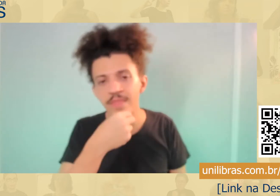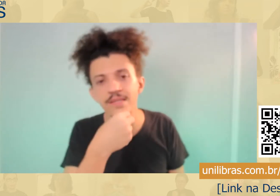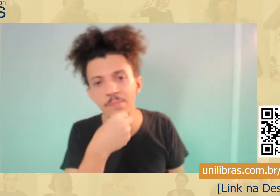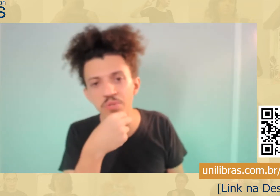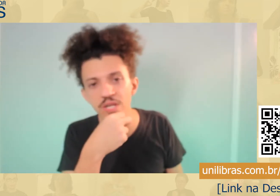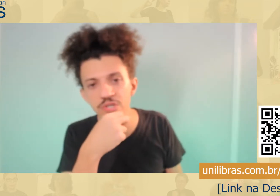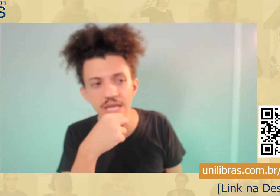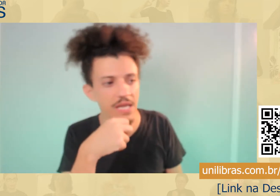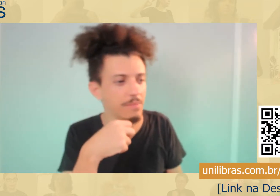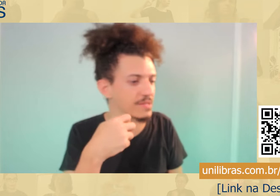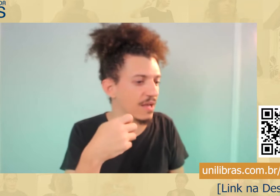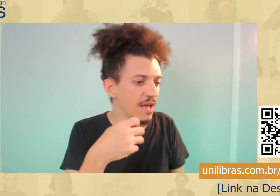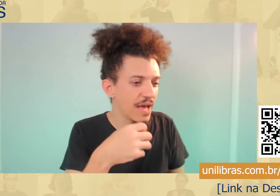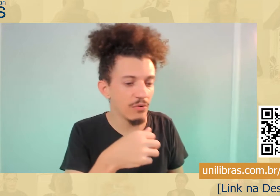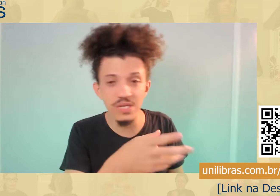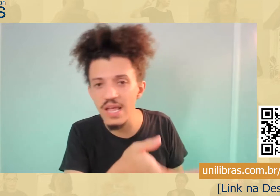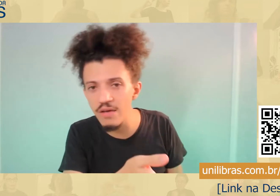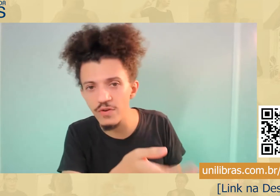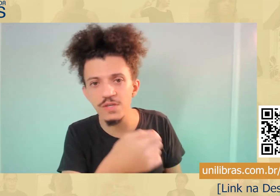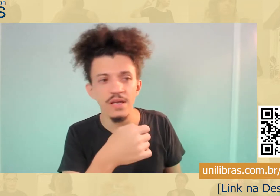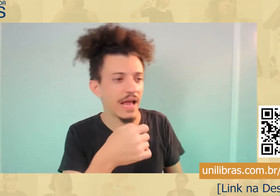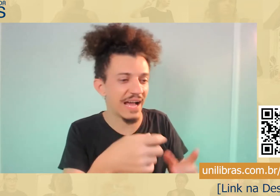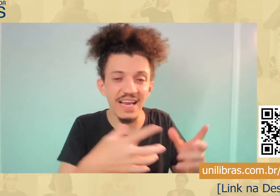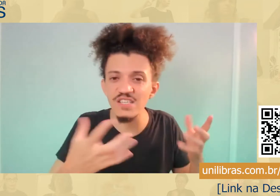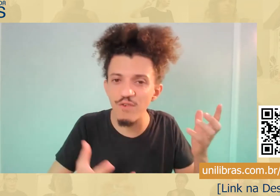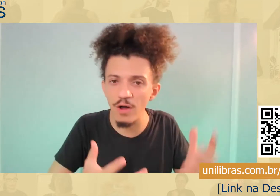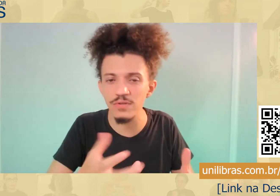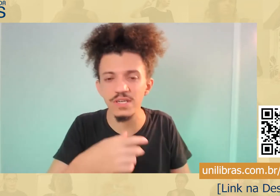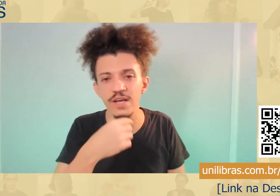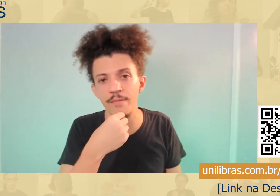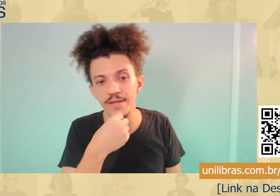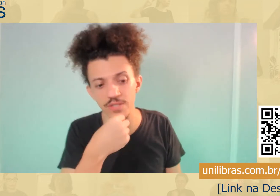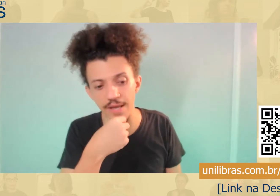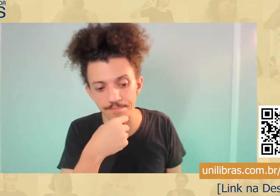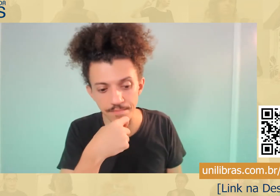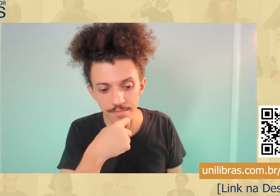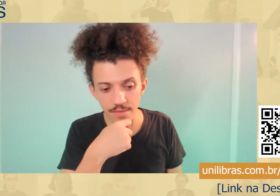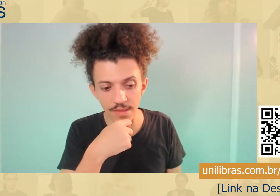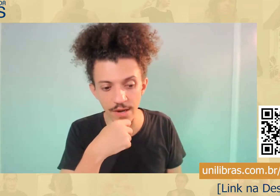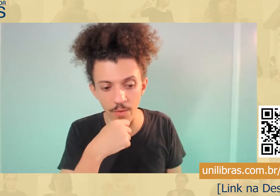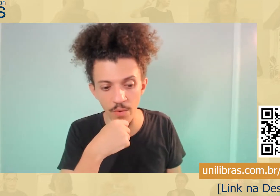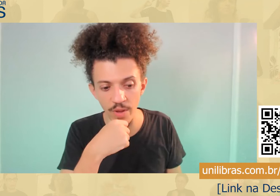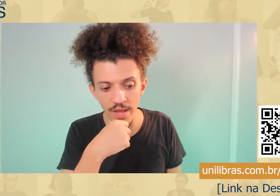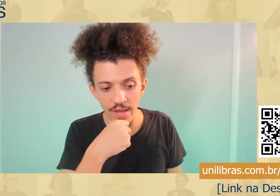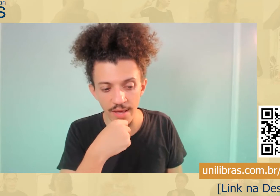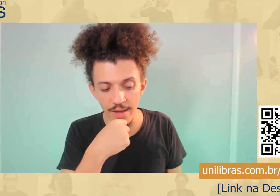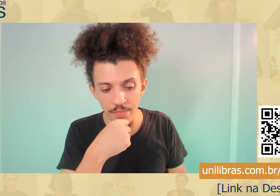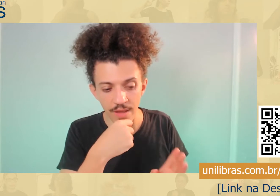sinais nas apostilas de Libras, nos livros, aquelas fotos que geralmente tem.